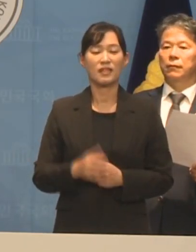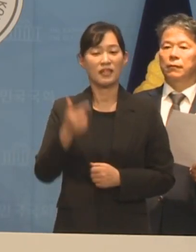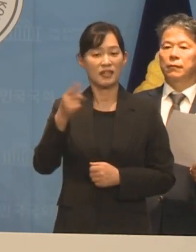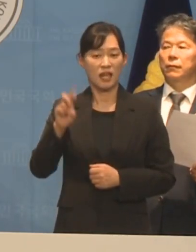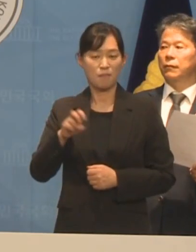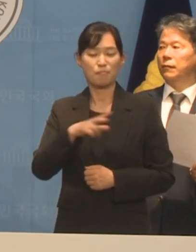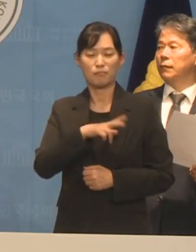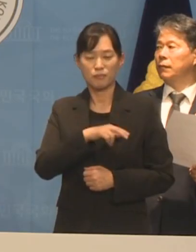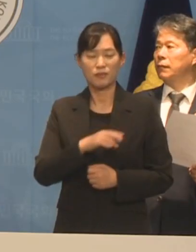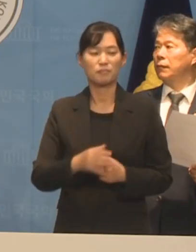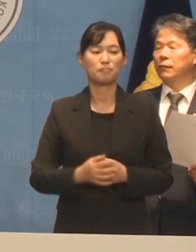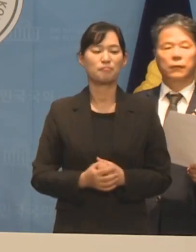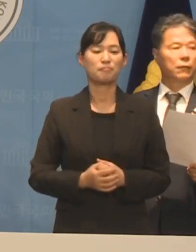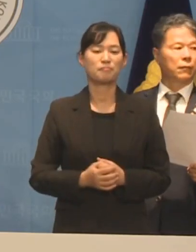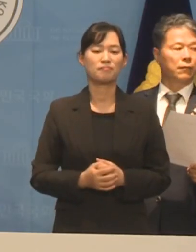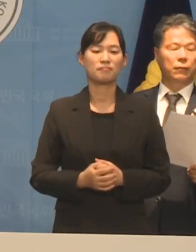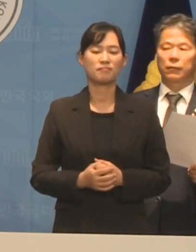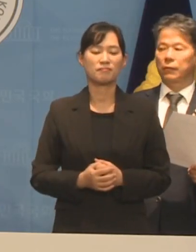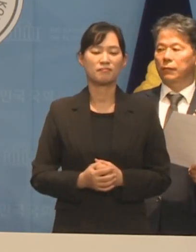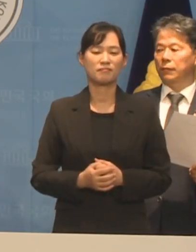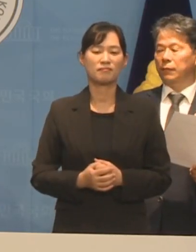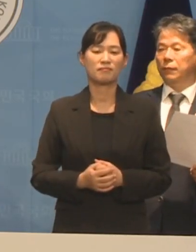남인순 의원님,